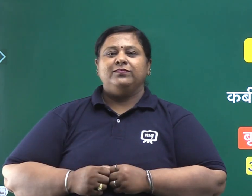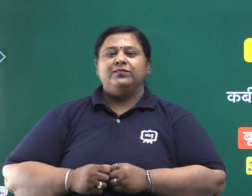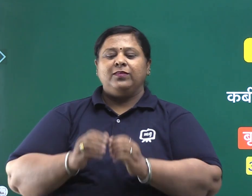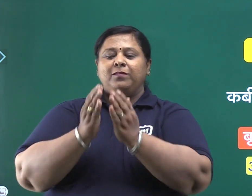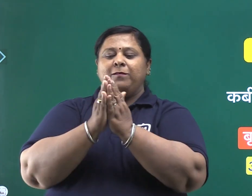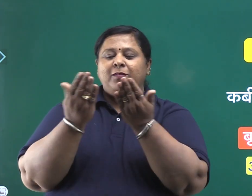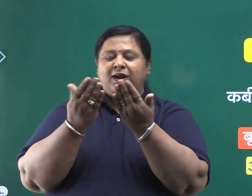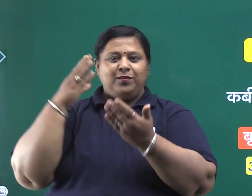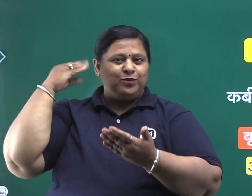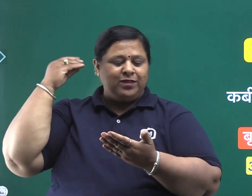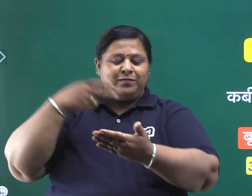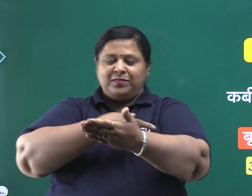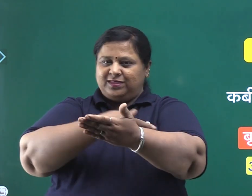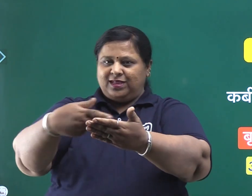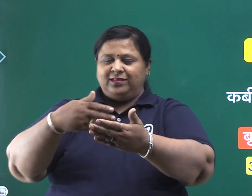पाठ्यपुस्तक बसंत